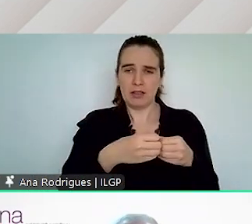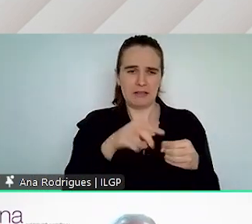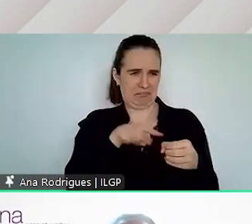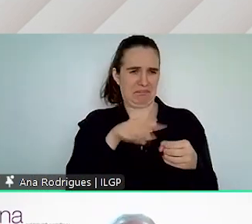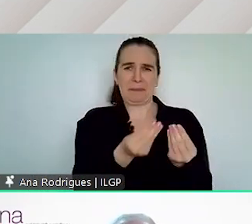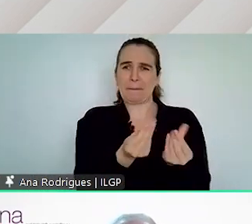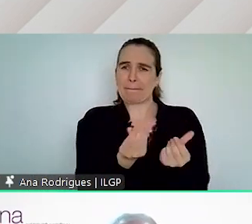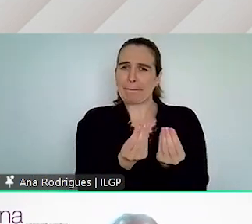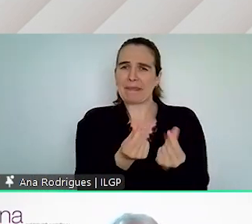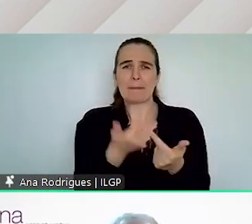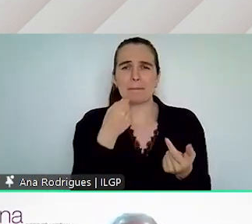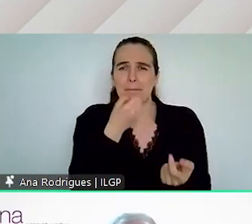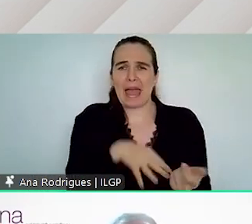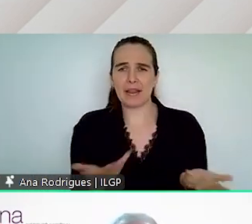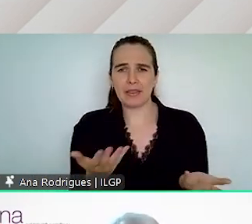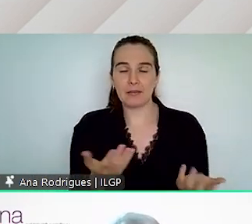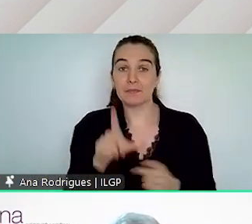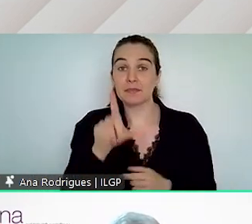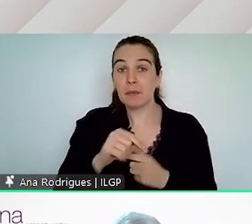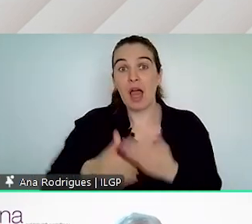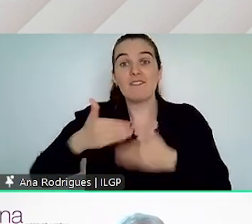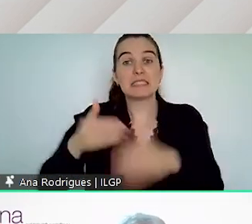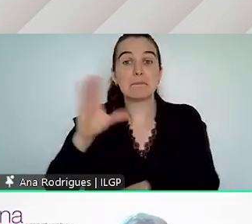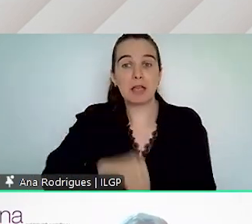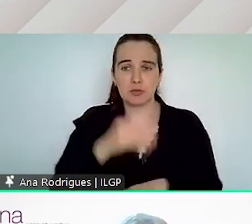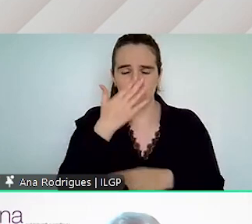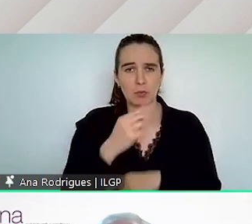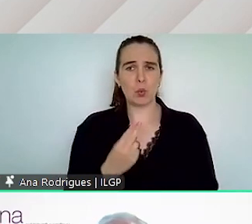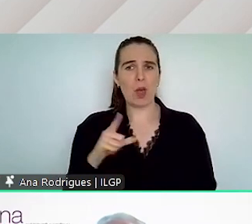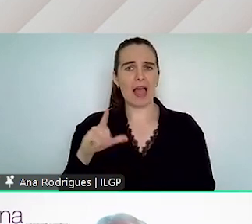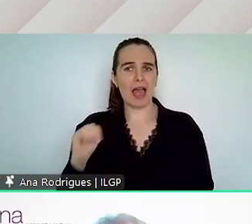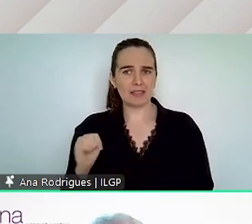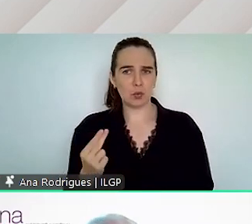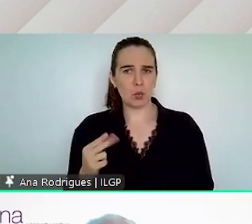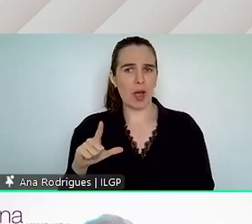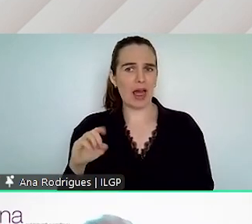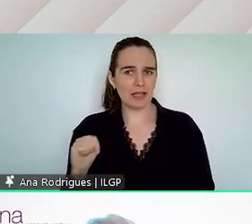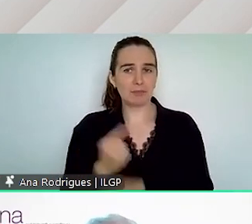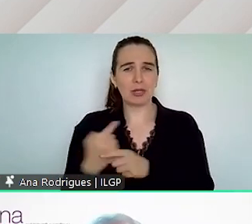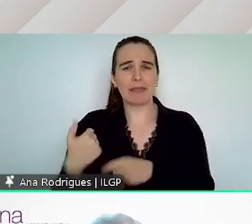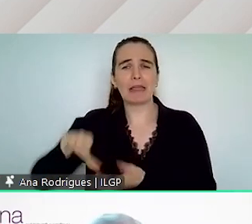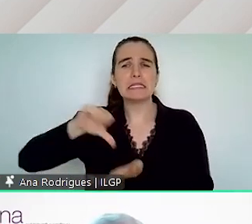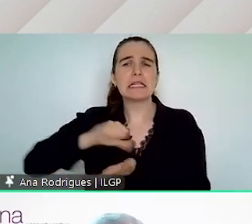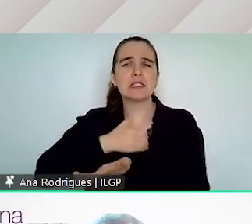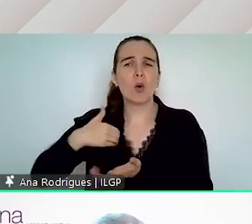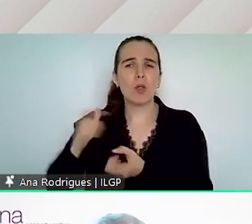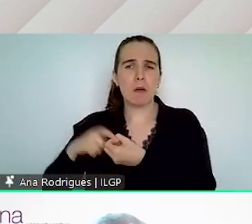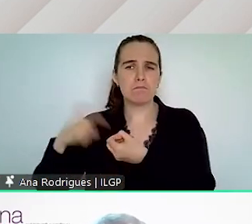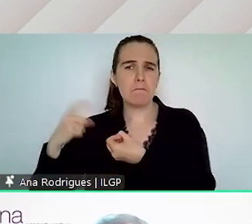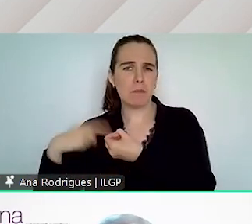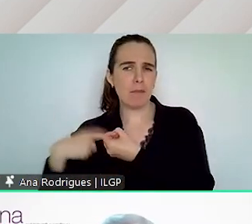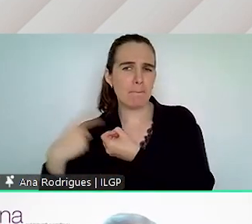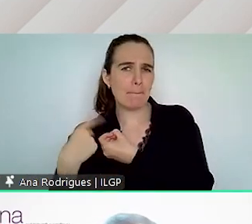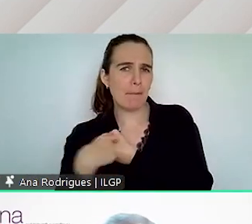sabem, hoje em dia criaram-se as ULS, onde se aglutinam também não sei quantos centros de saúde e não sei quantas organizações.